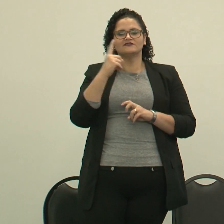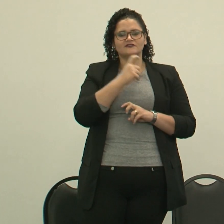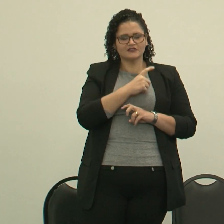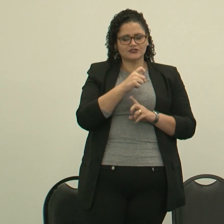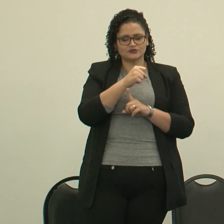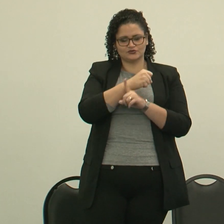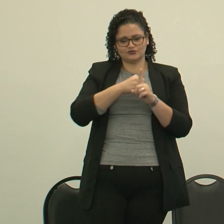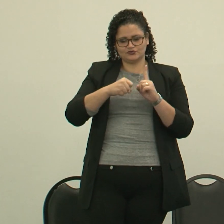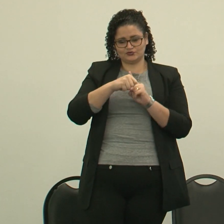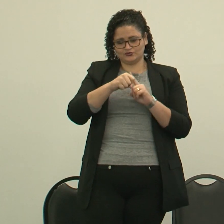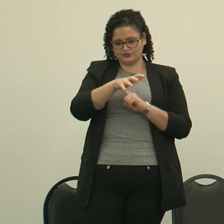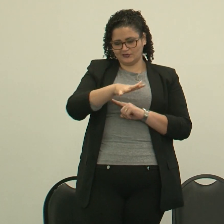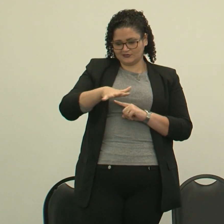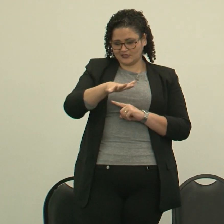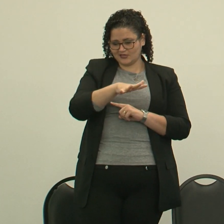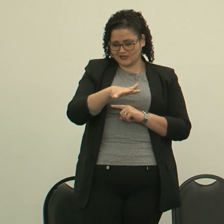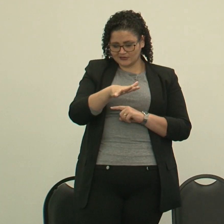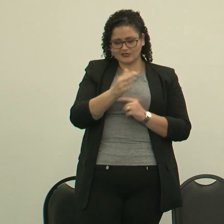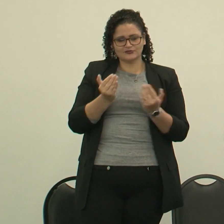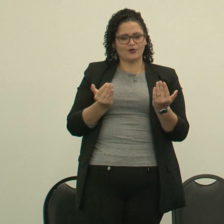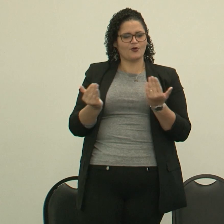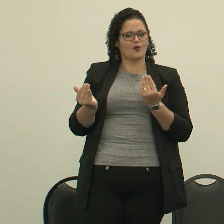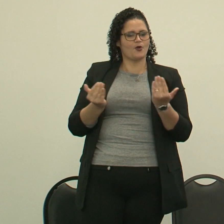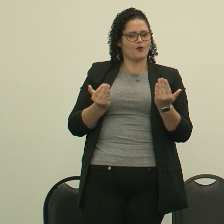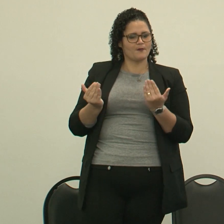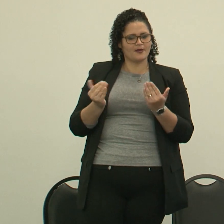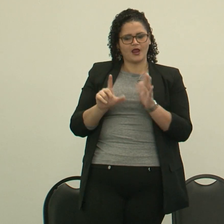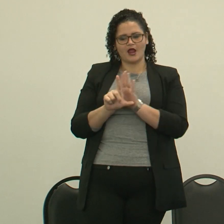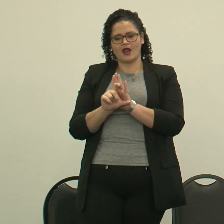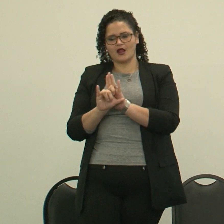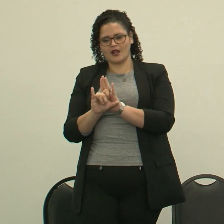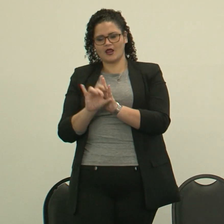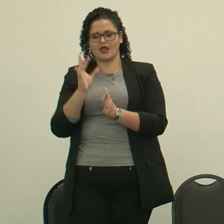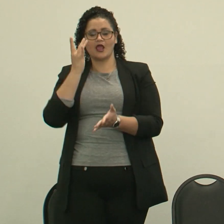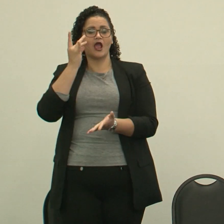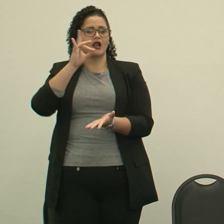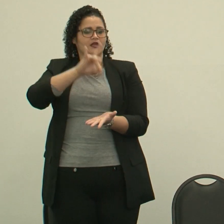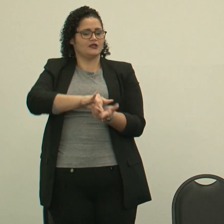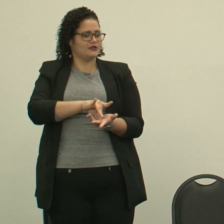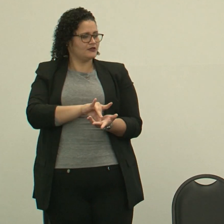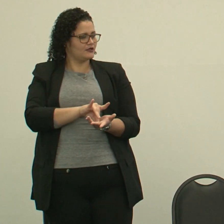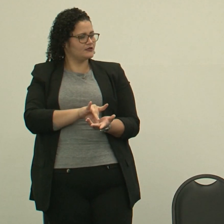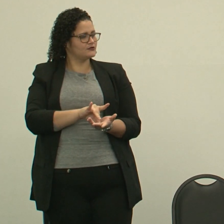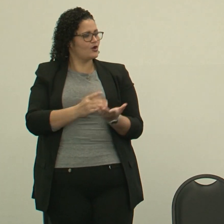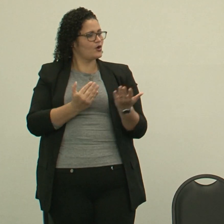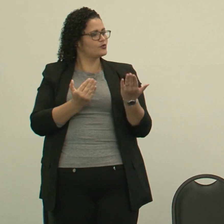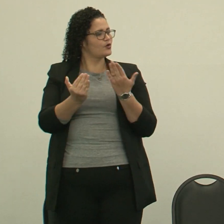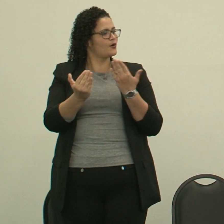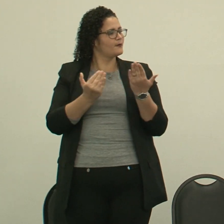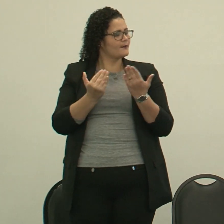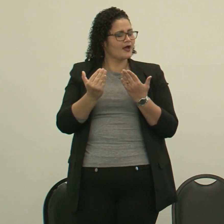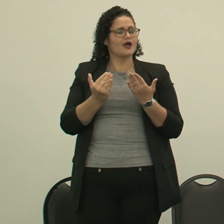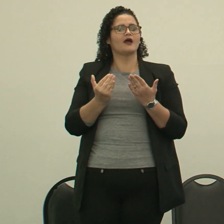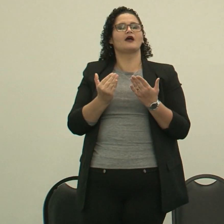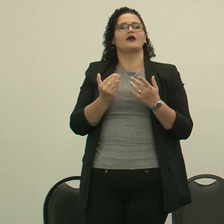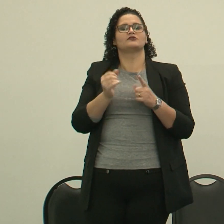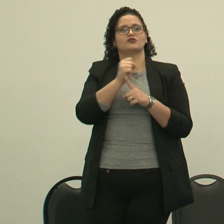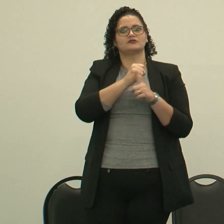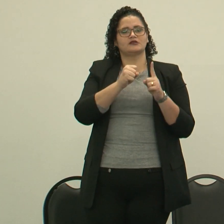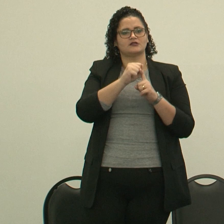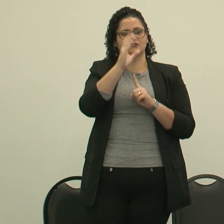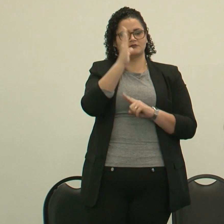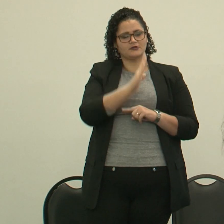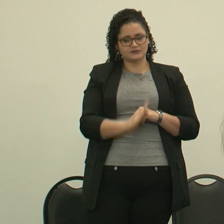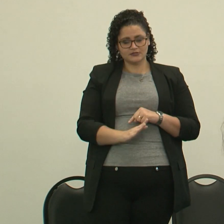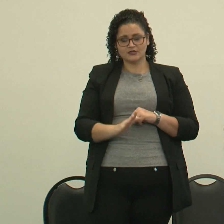na sociedade, fazer um comparativo entre a lei e a realidade, comparar a sociedade brasileira com a sociedade